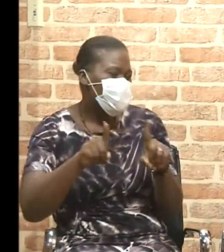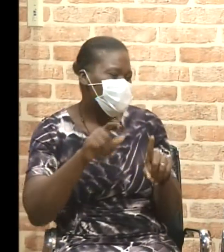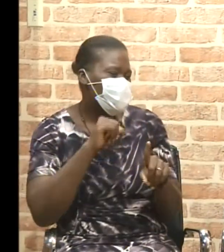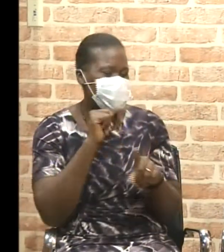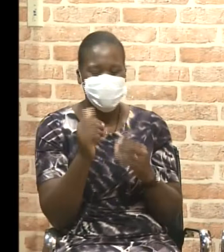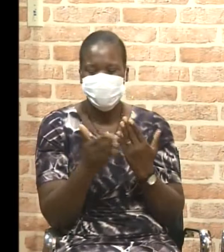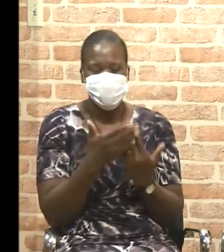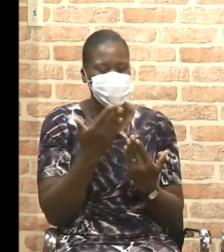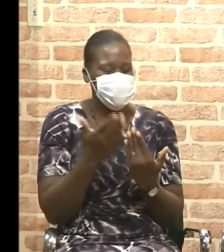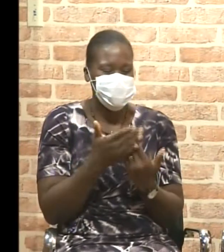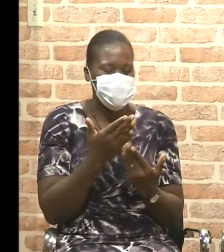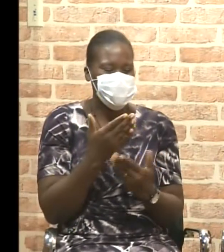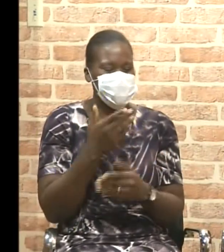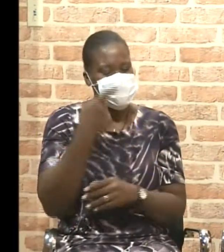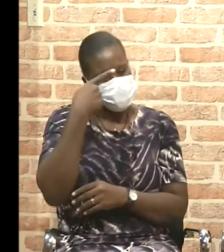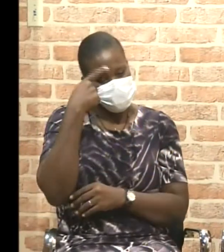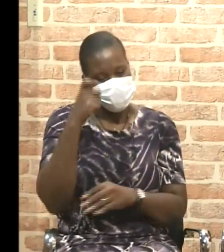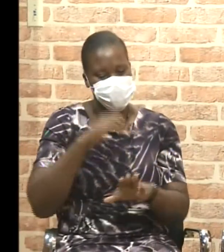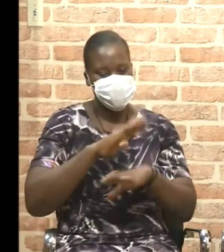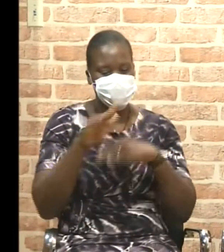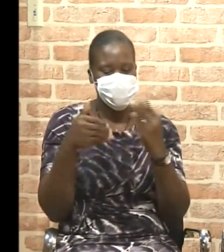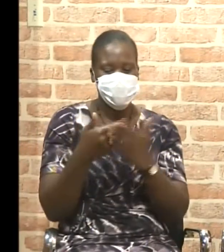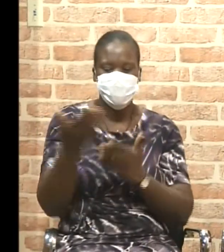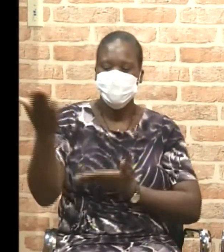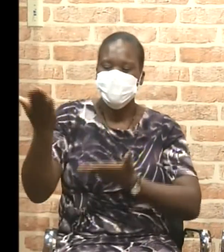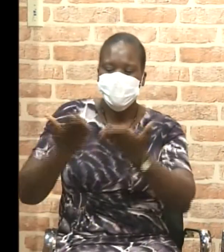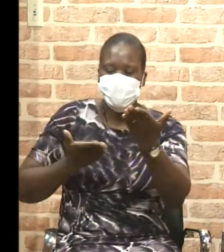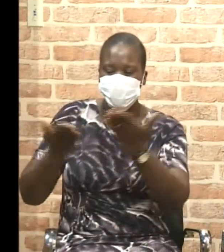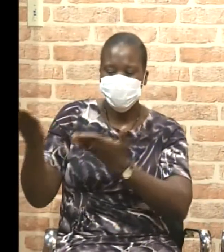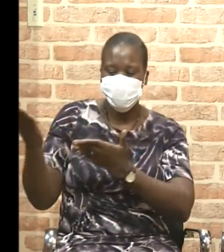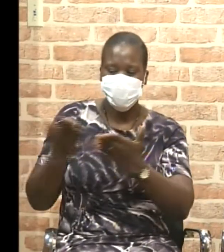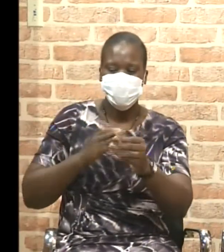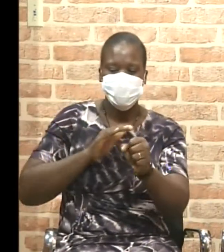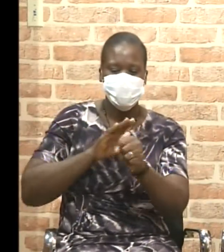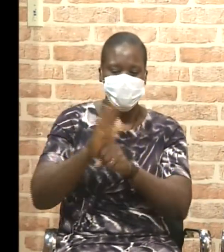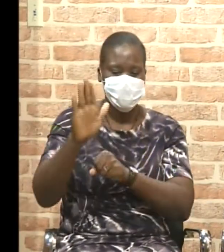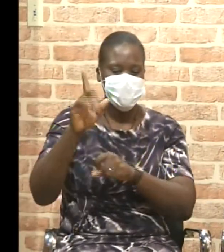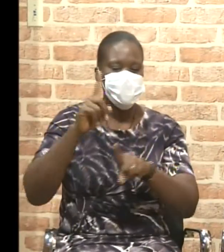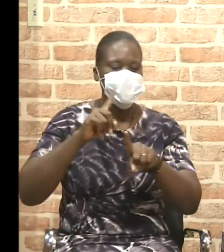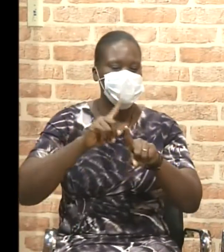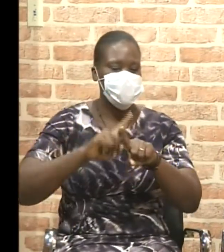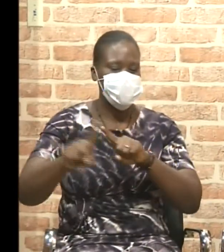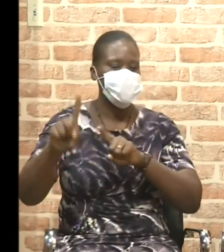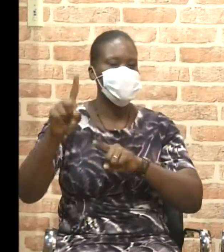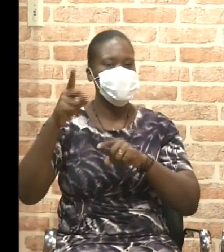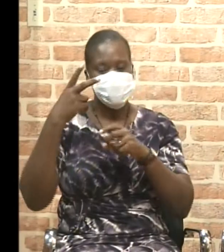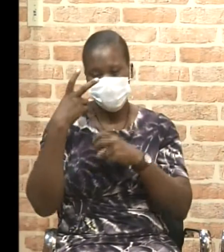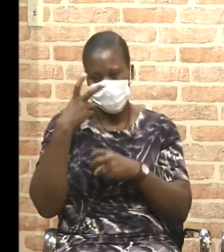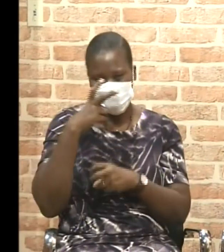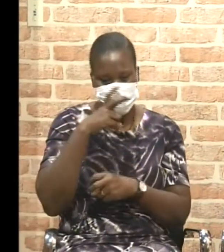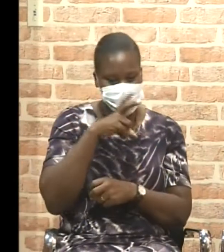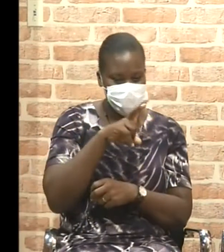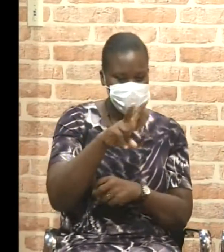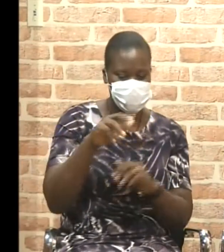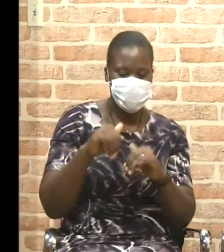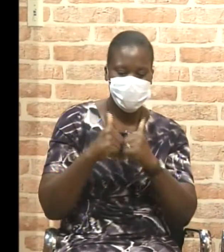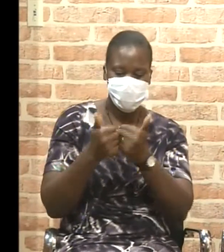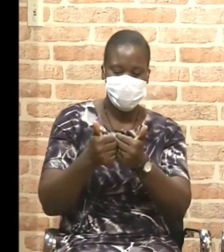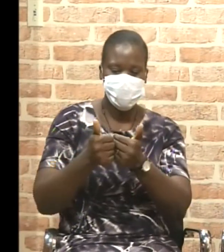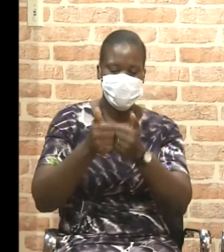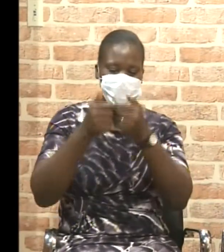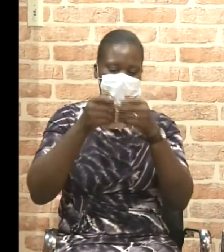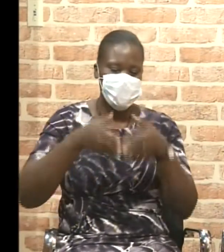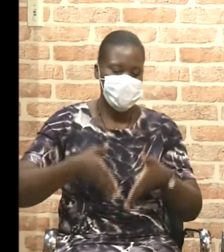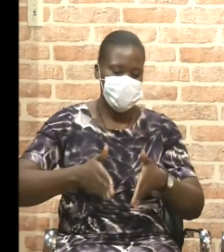que justement censé tout service censé vraiment combler mais c'est un défi pour nous mais nous avons gardé qui gens nous même nous capables permettre que au